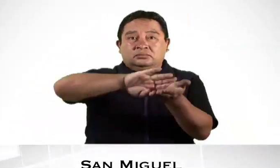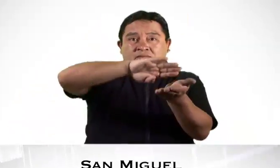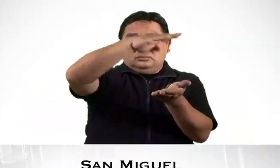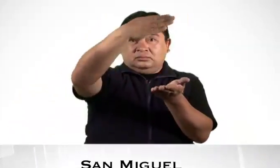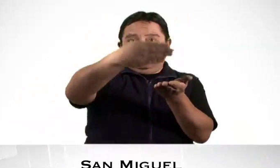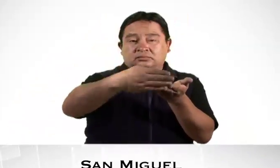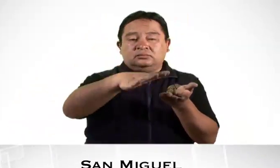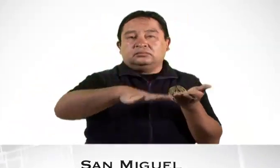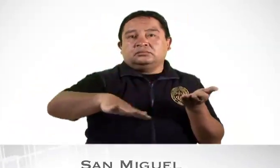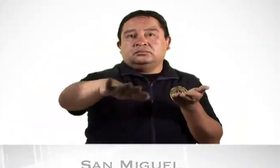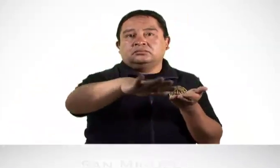San Miguel.